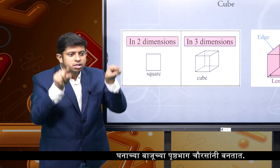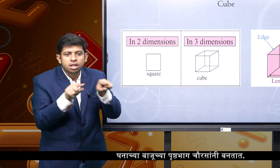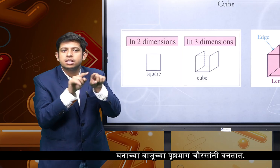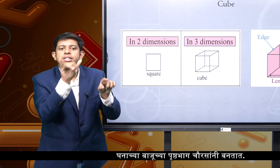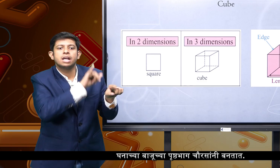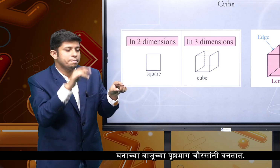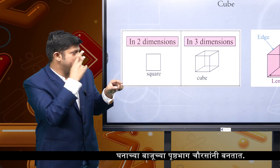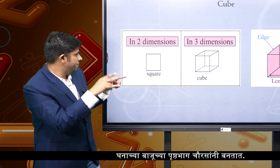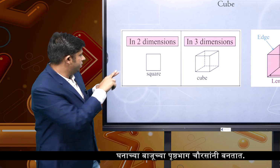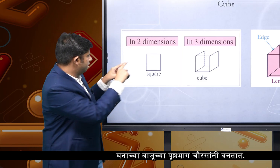बनतात.